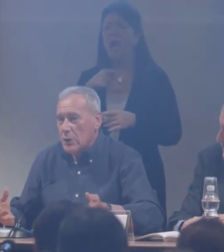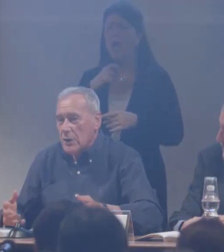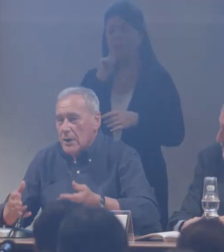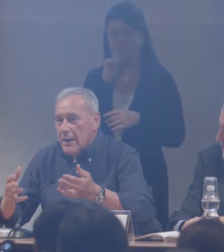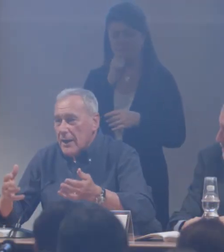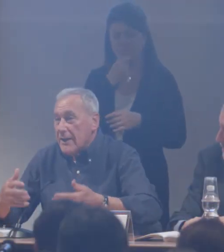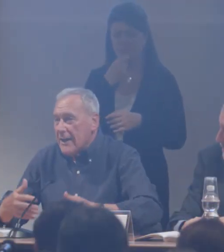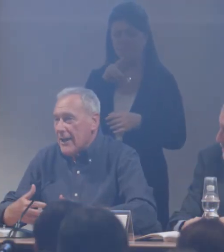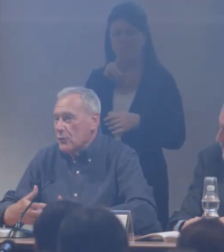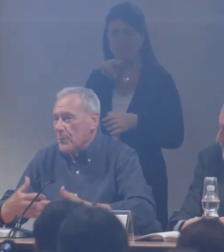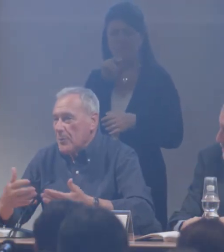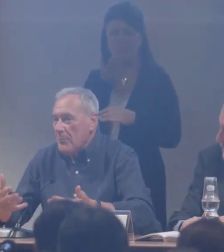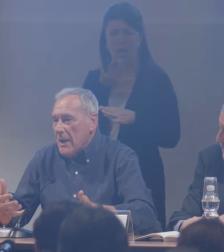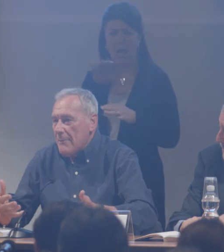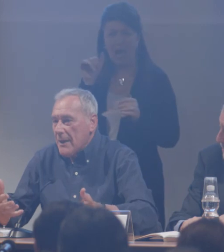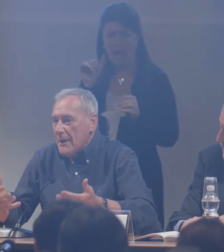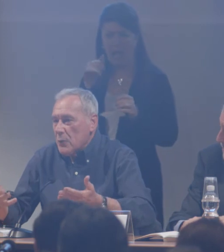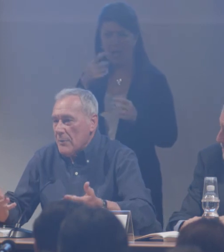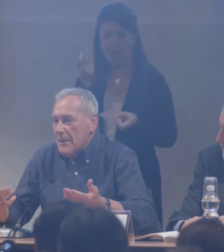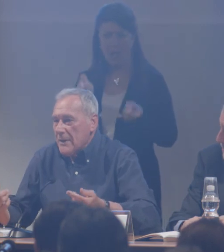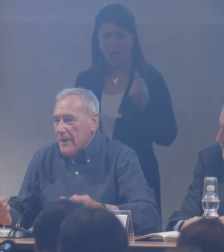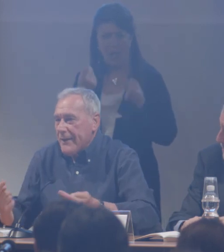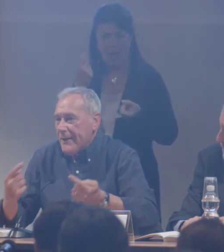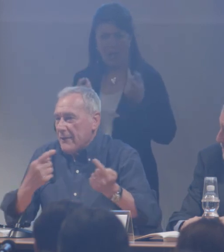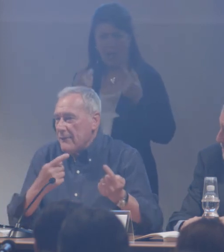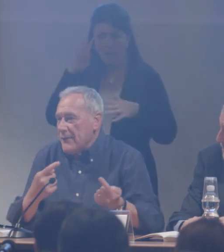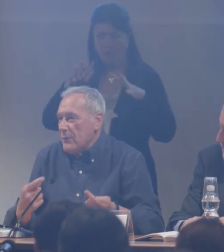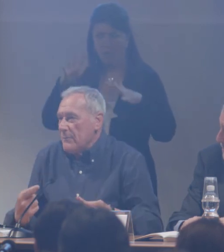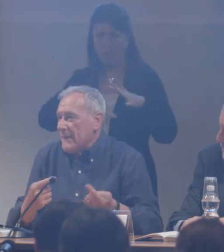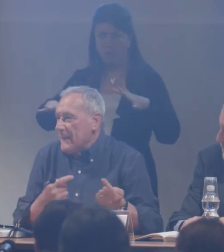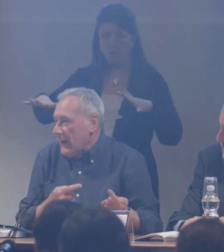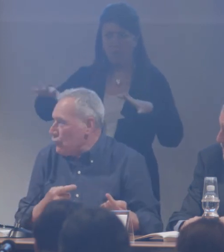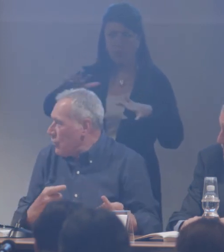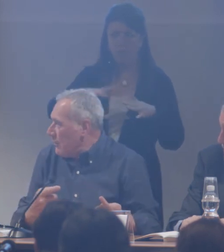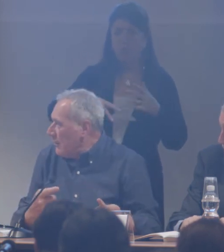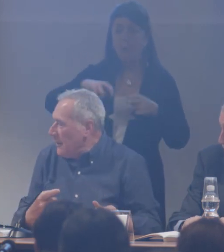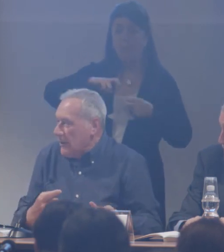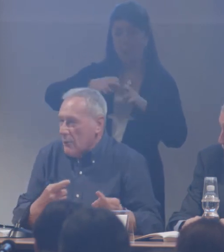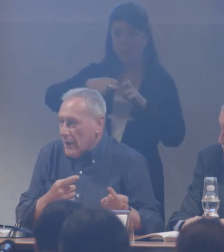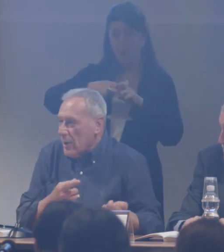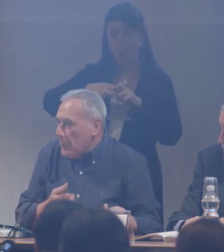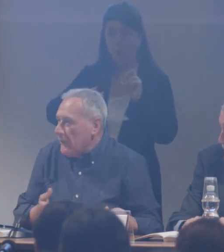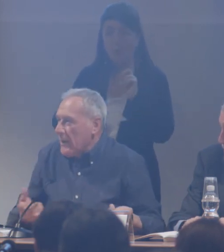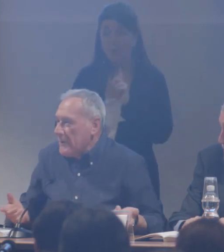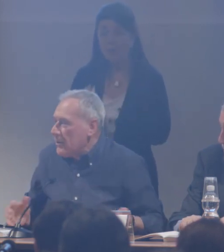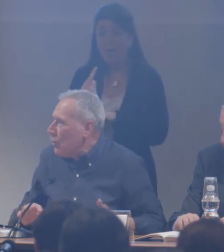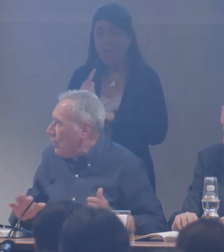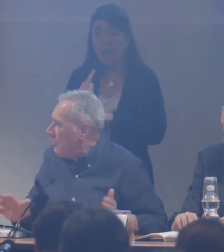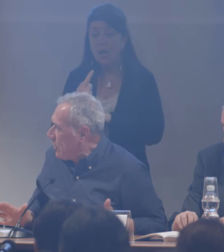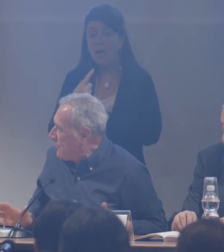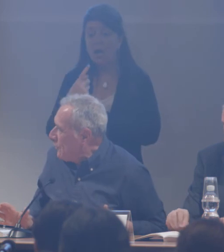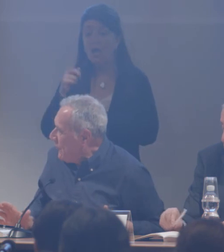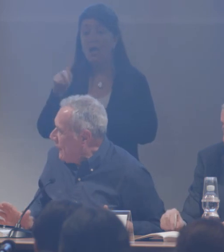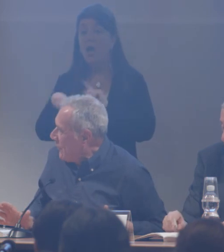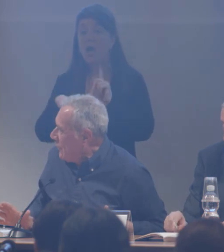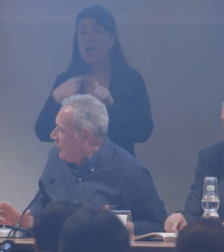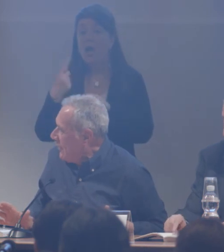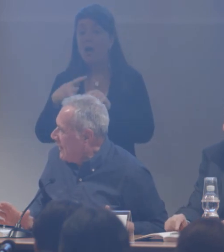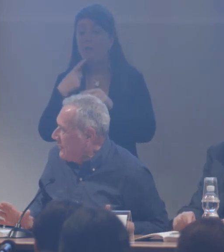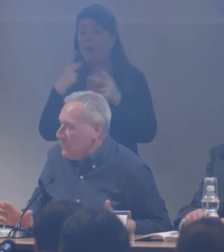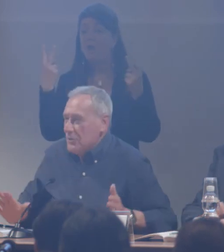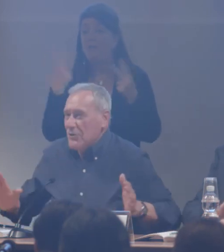parlato. E creando il problema, e naturalmente, visto il messaggio, quello poi veramente non collaborò più con